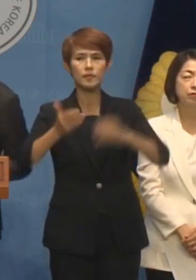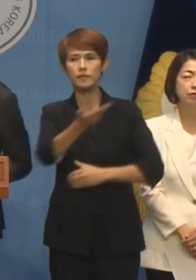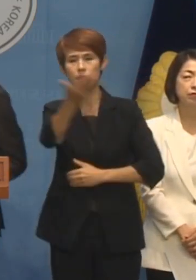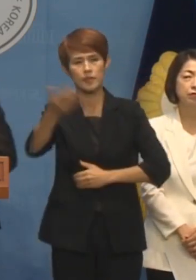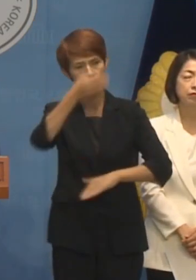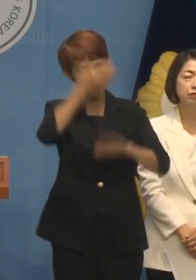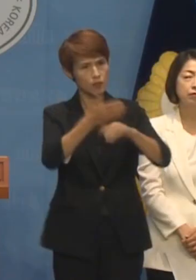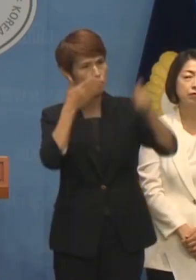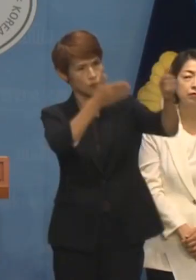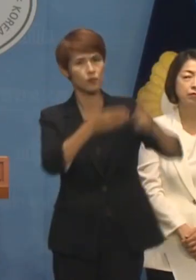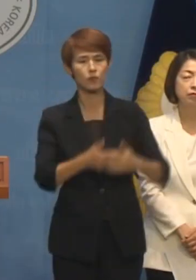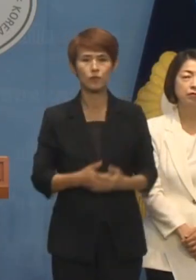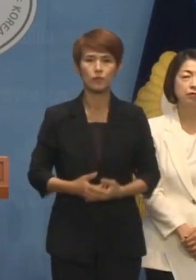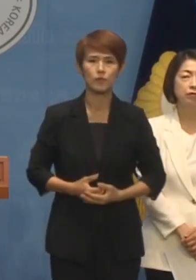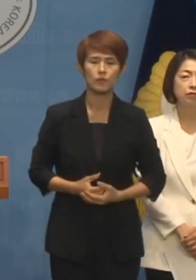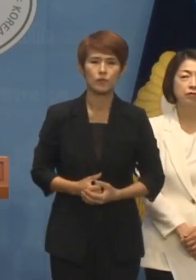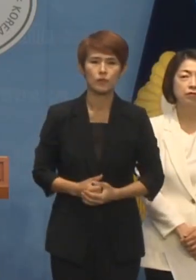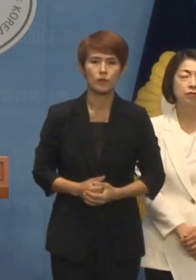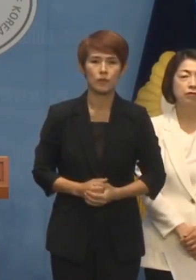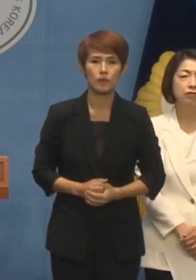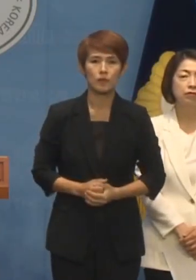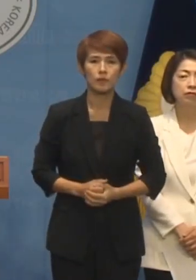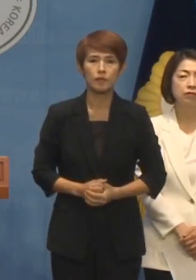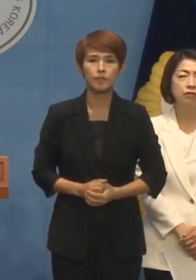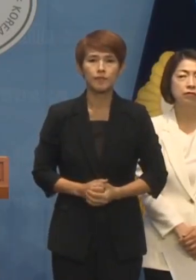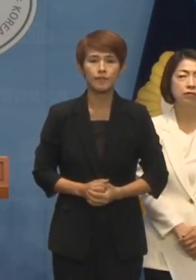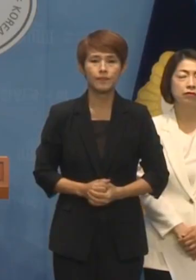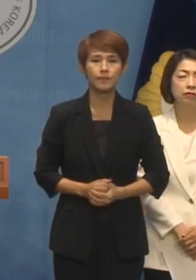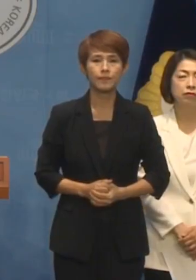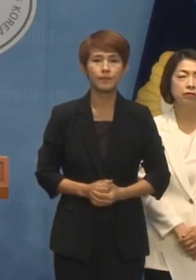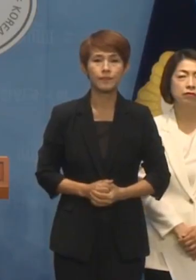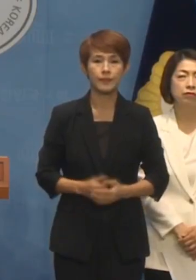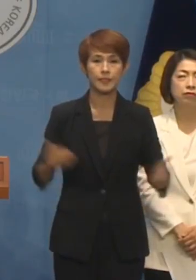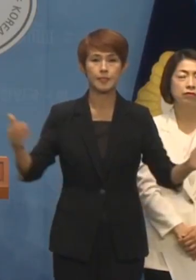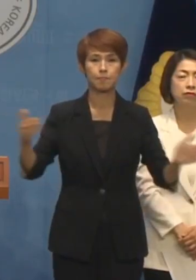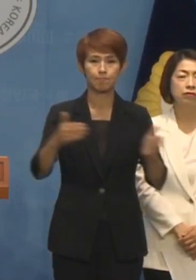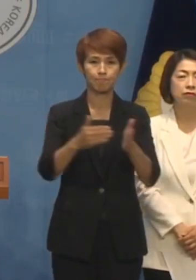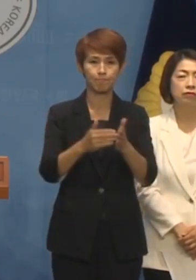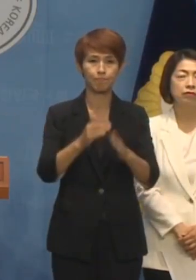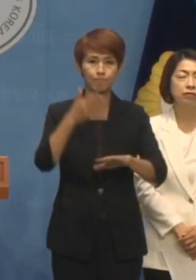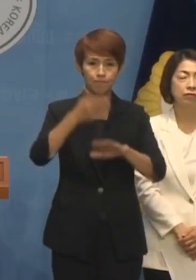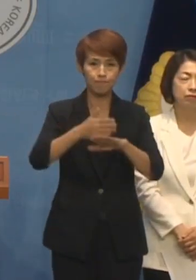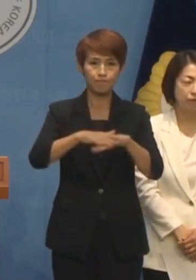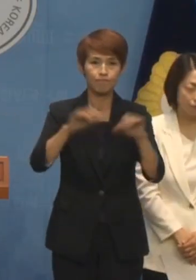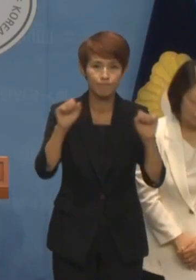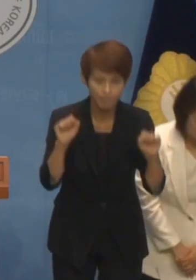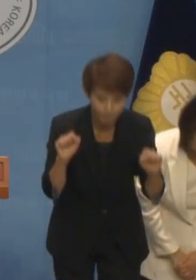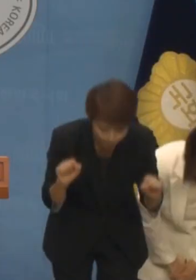네, 이상으로 기자회견을 마치겠습니다. 감사합니다.